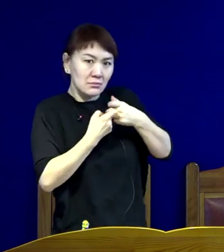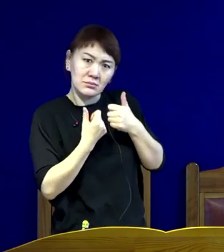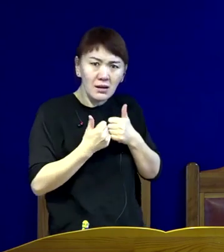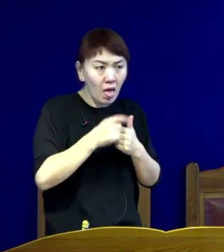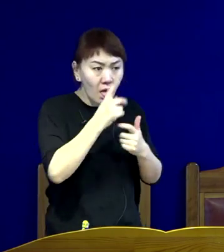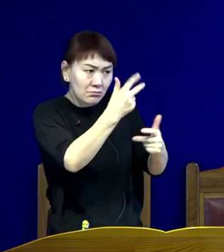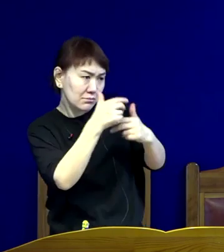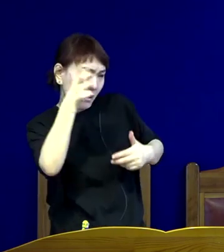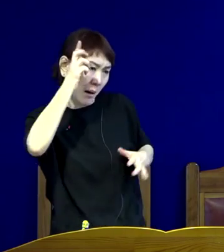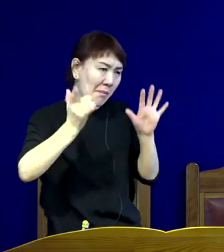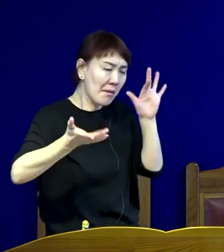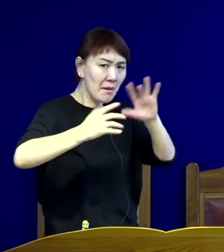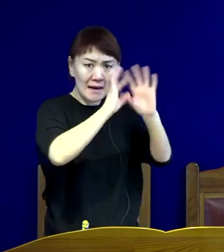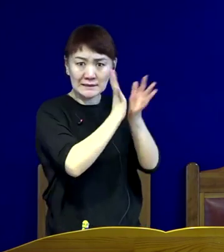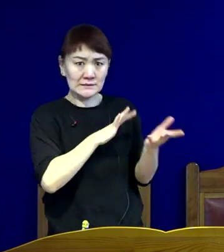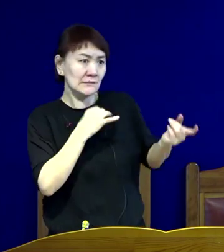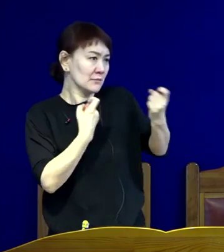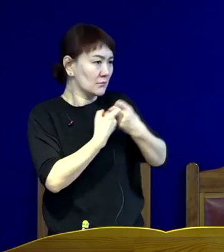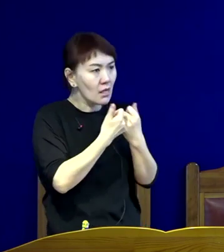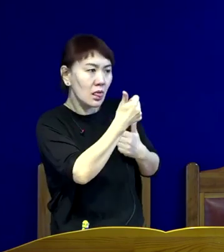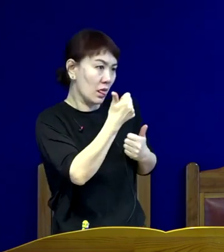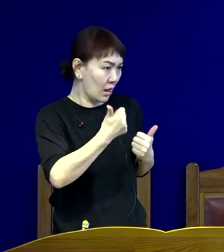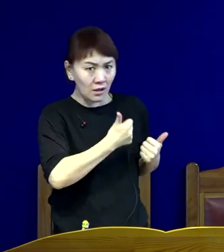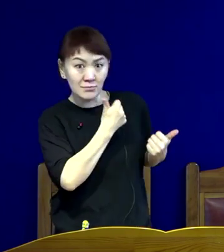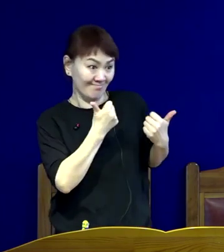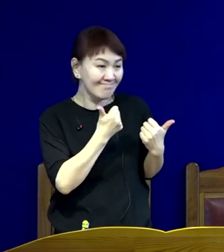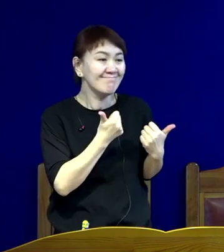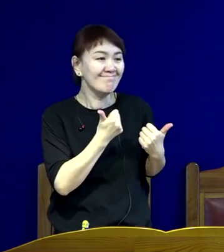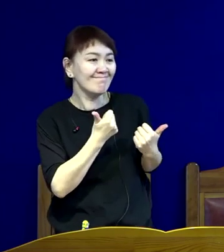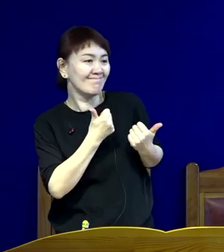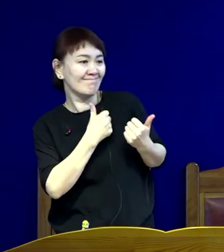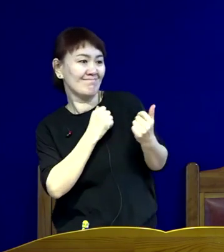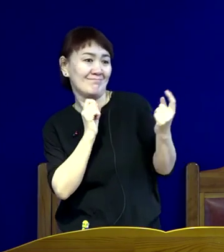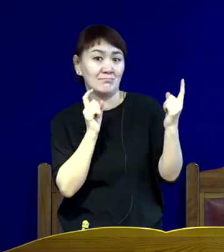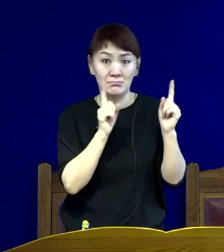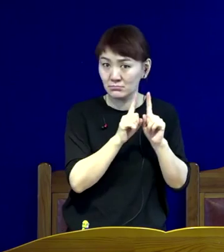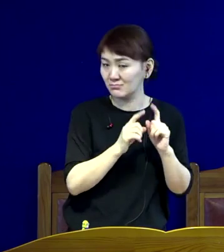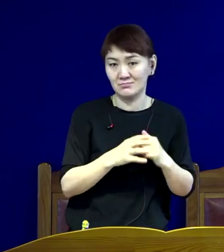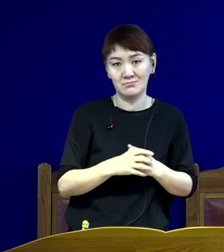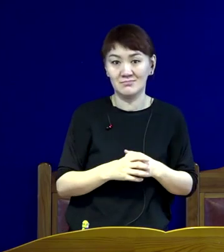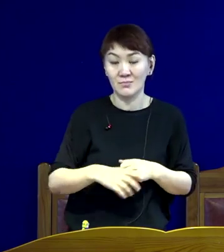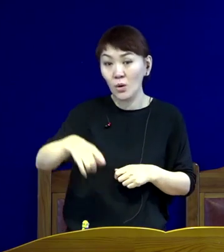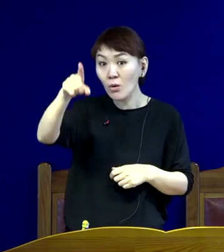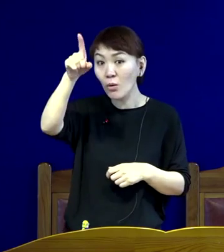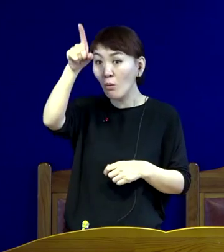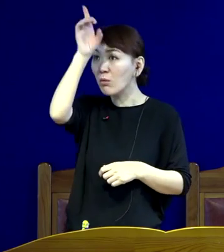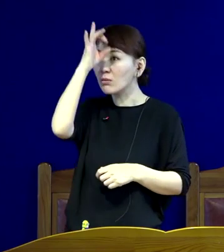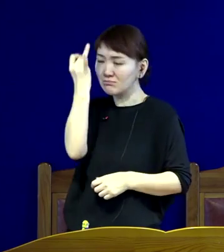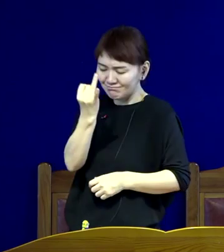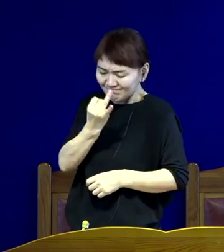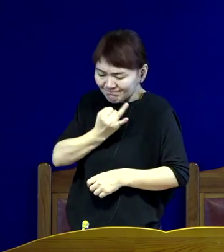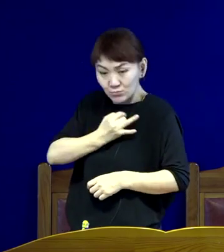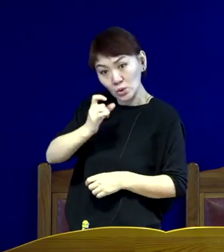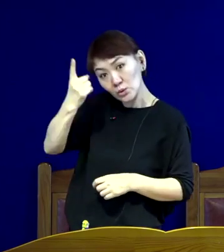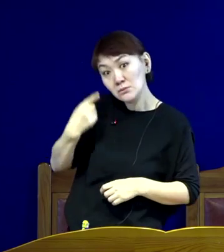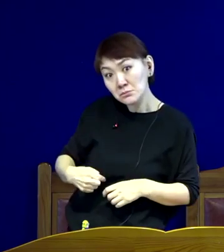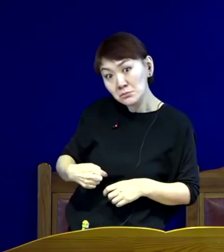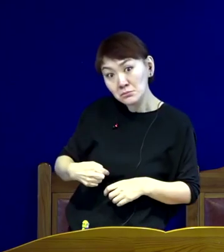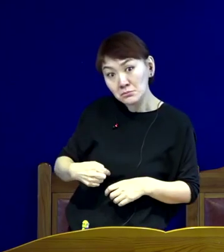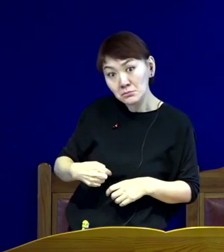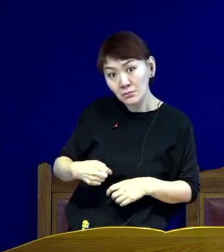сурч боловсрсон болохоор ямар нэгэн сэтгэл тахирсан зүйл байдаг шүү дээ. Харин бурханд итгэдэг хүмүүсийн хувьд л